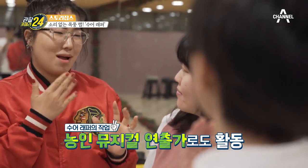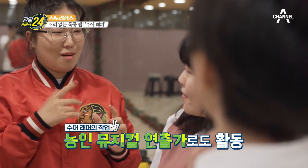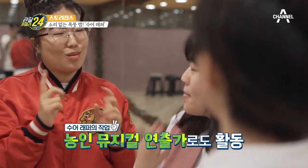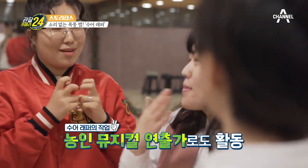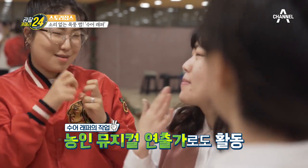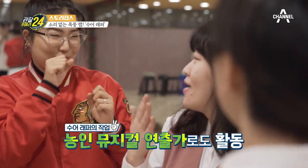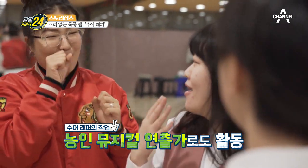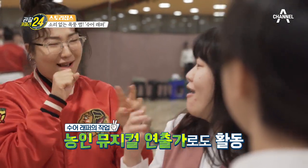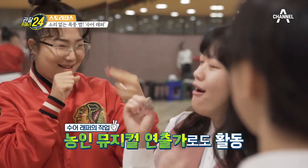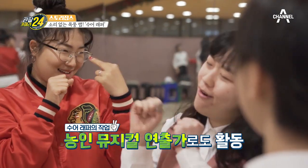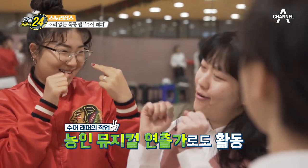지연씨.